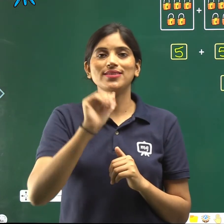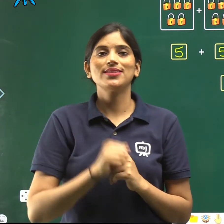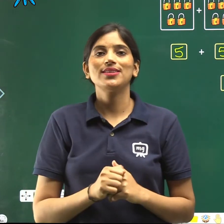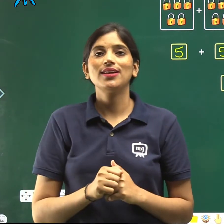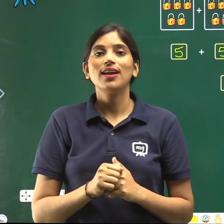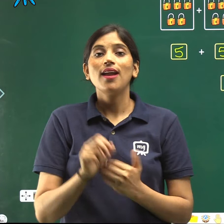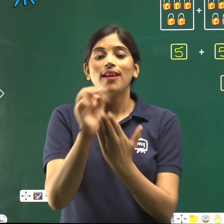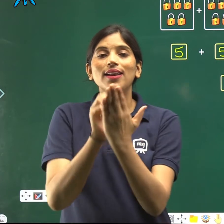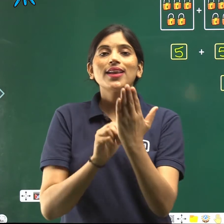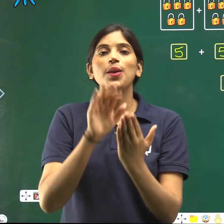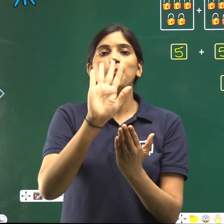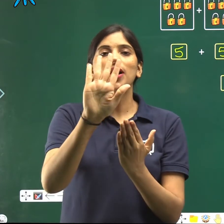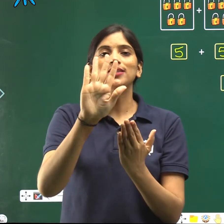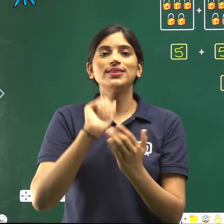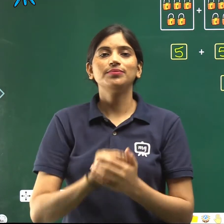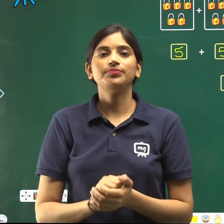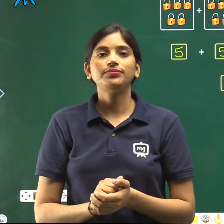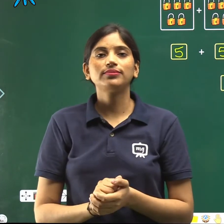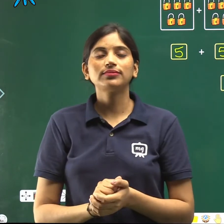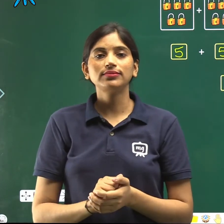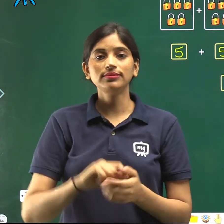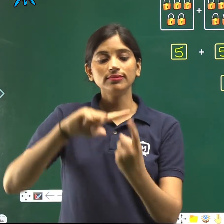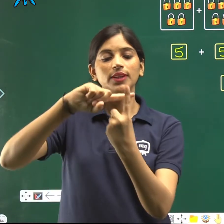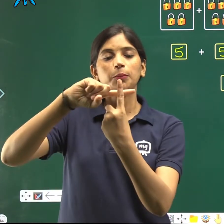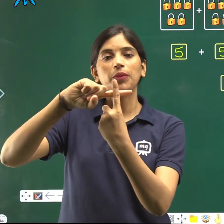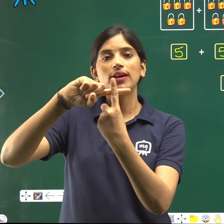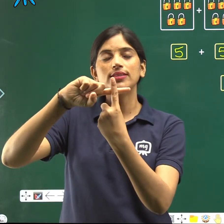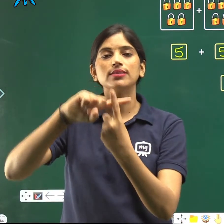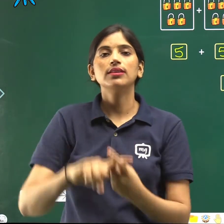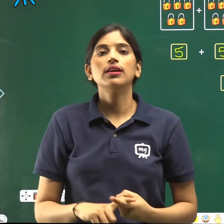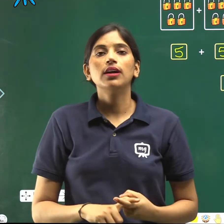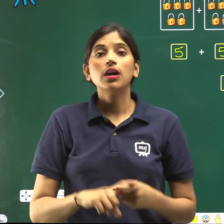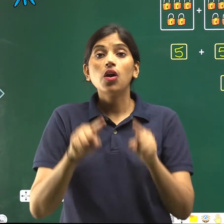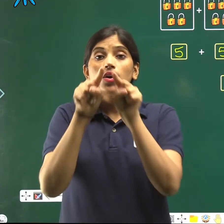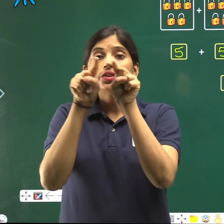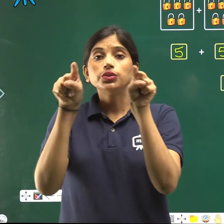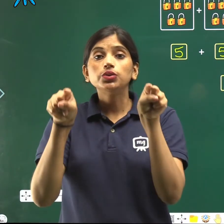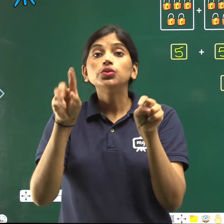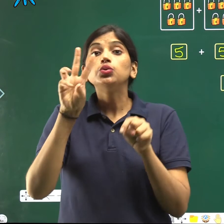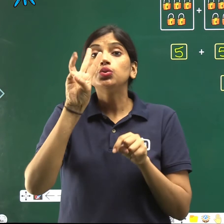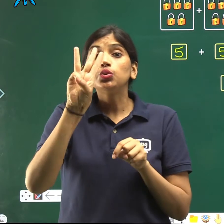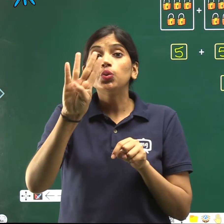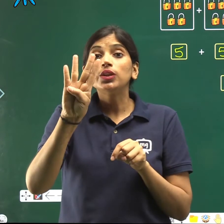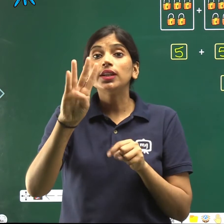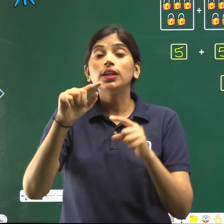5 लिखे 5 प्लस चौथे खाने में